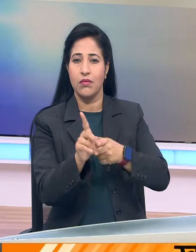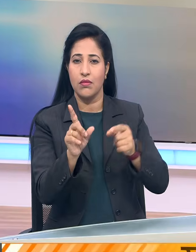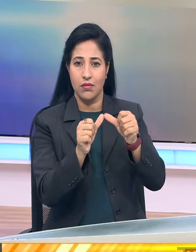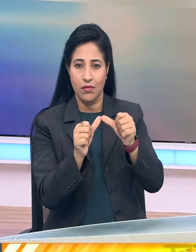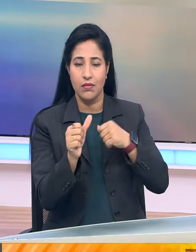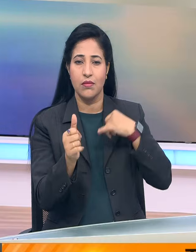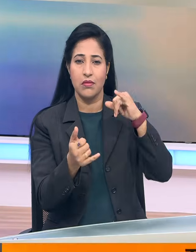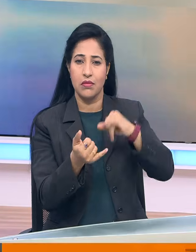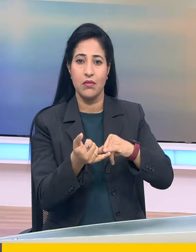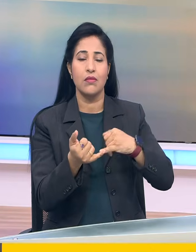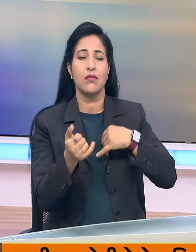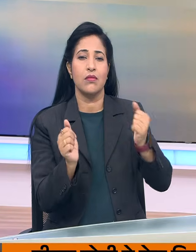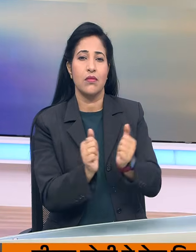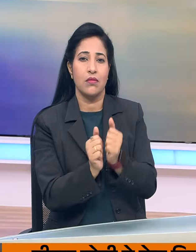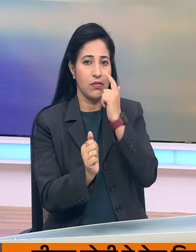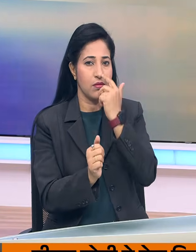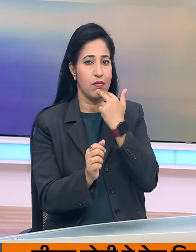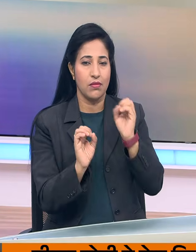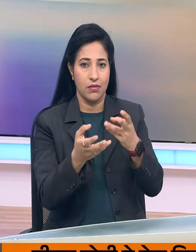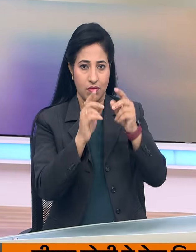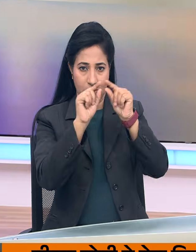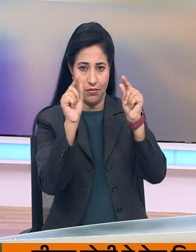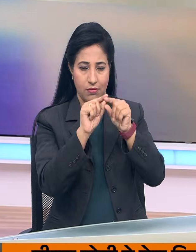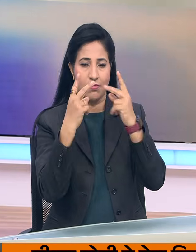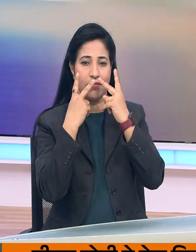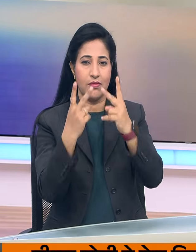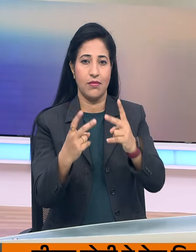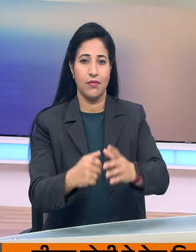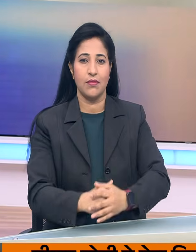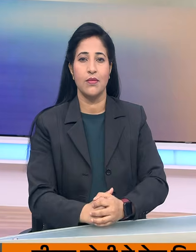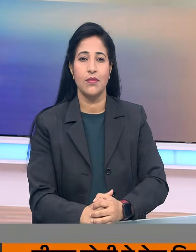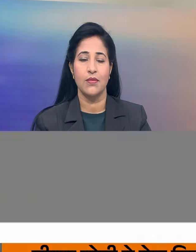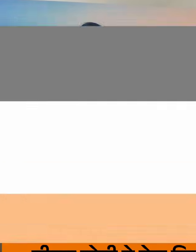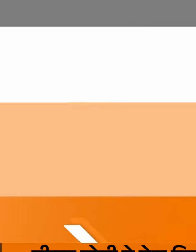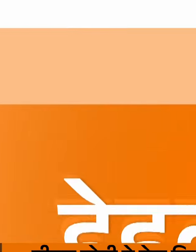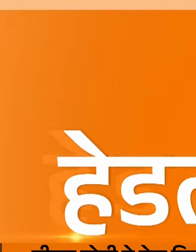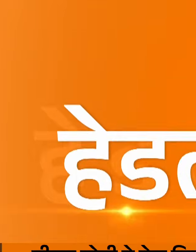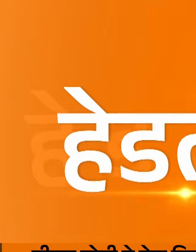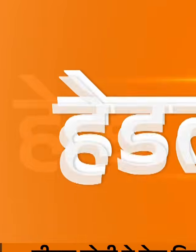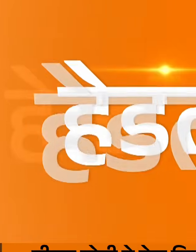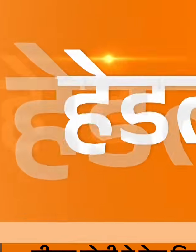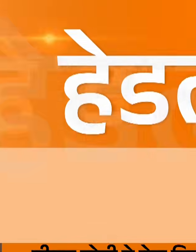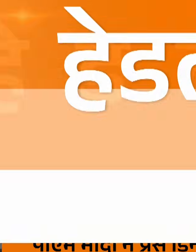सिंह। आइए बुलेटिन की शुरुआत करते हैं हेडलाइंस के साथ।